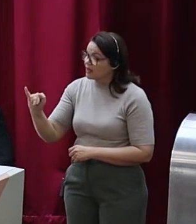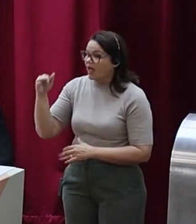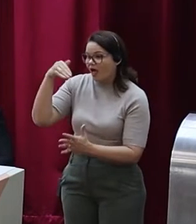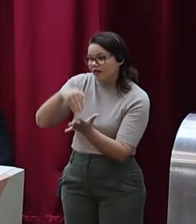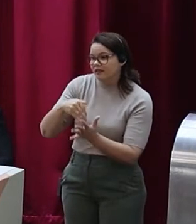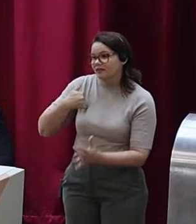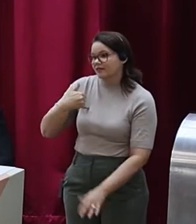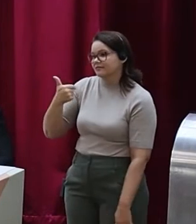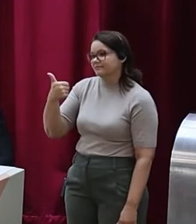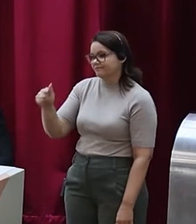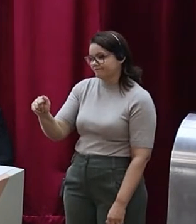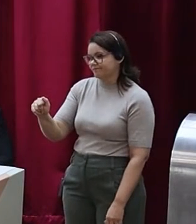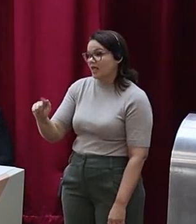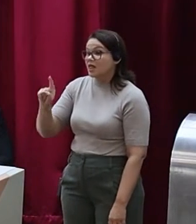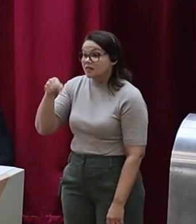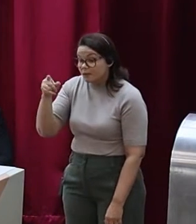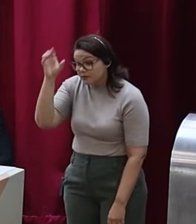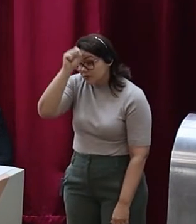años, después aprendí castellano.